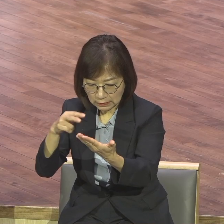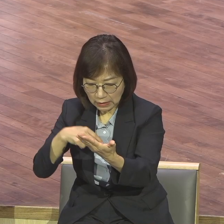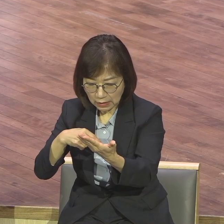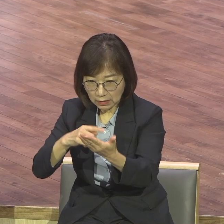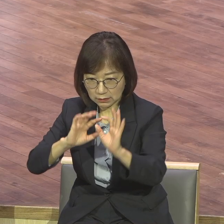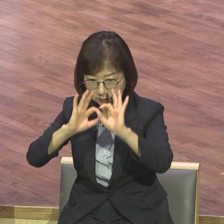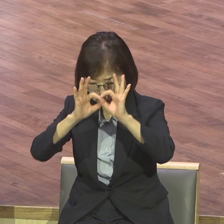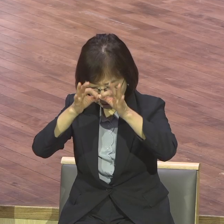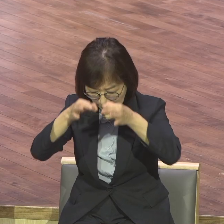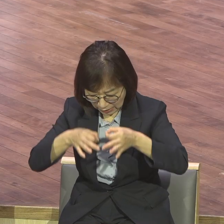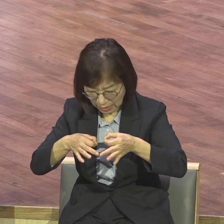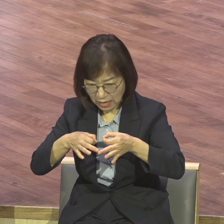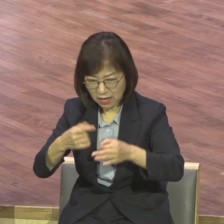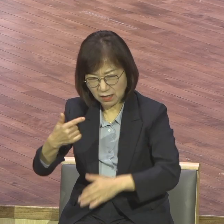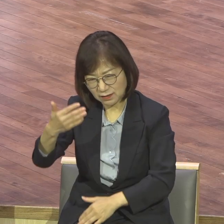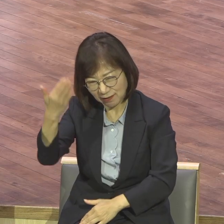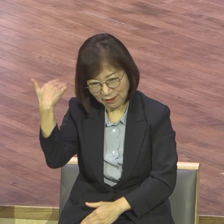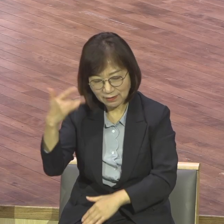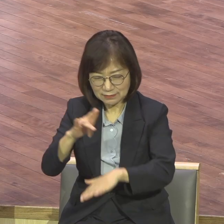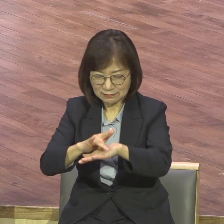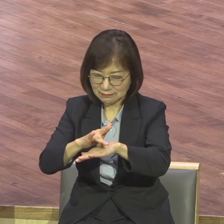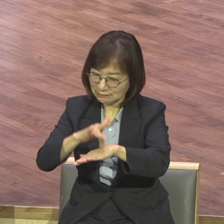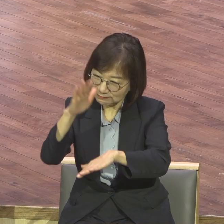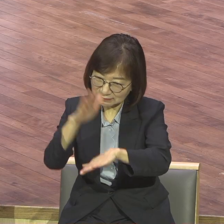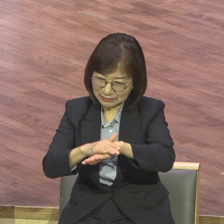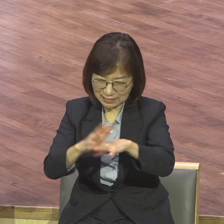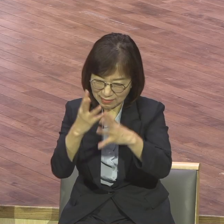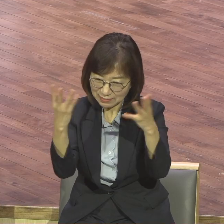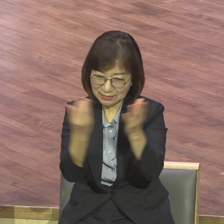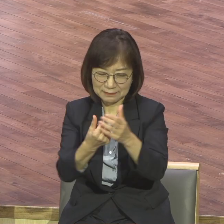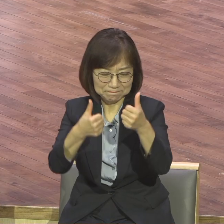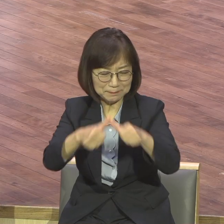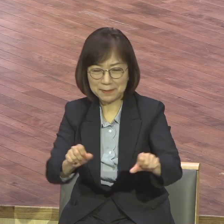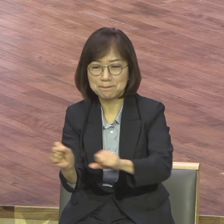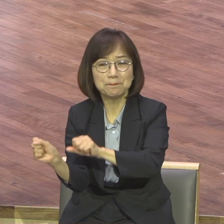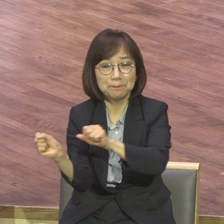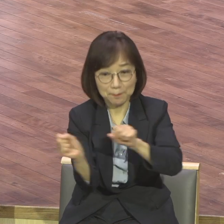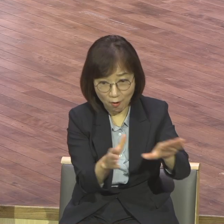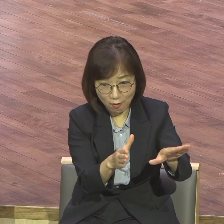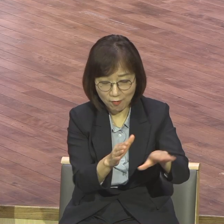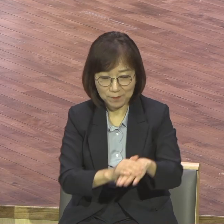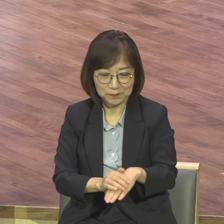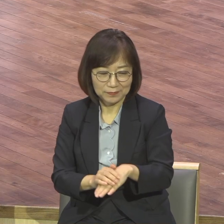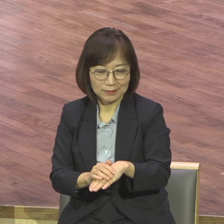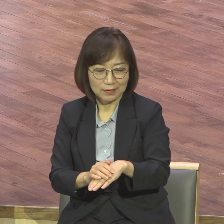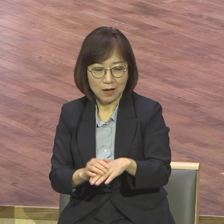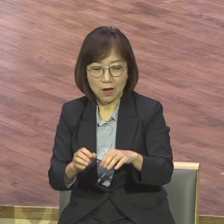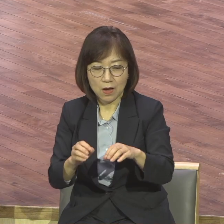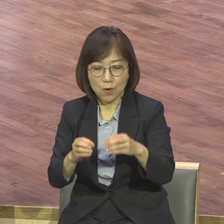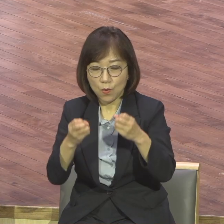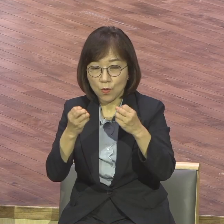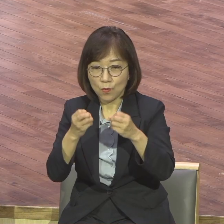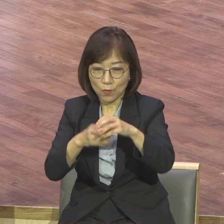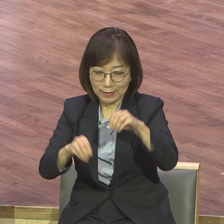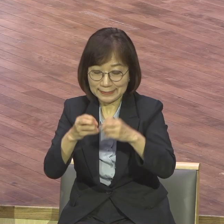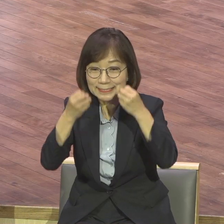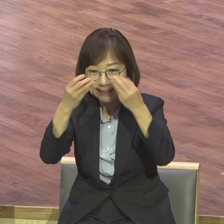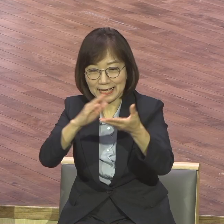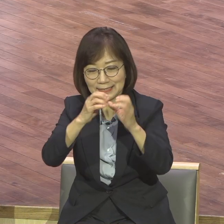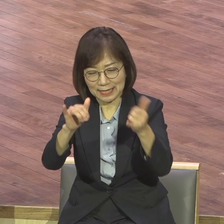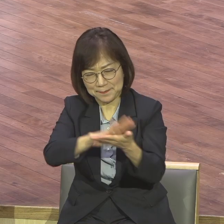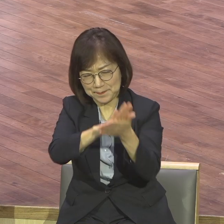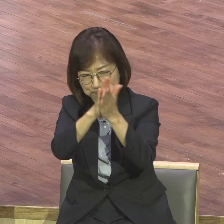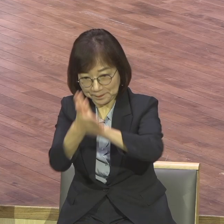만들었던 예틀을 다 깨버리고 영적 영향력을 입히는 새틀 인생으로